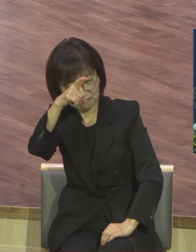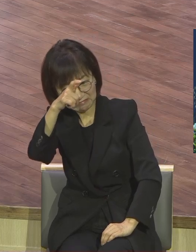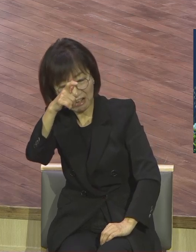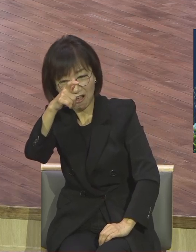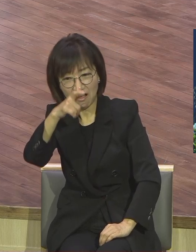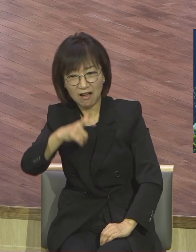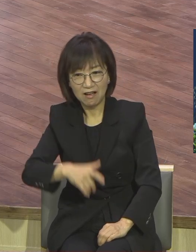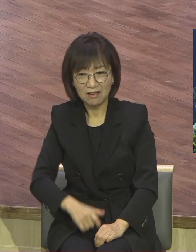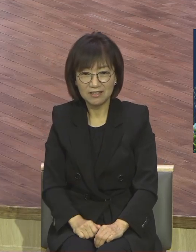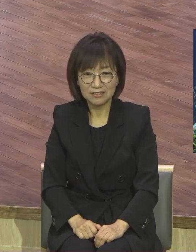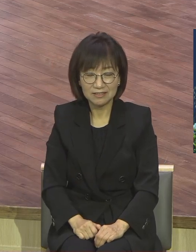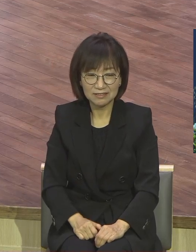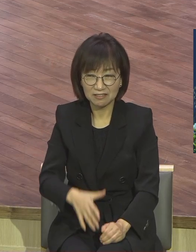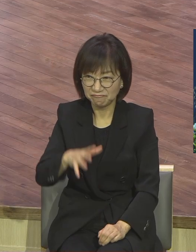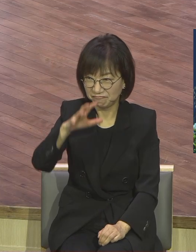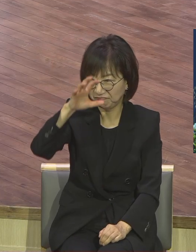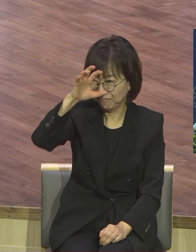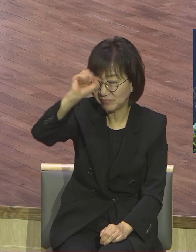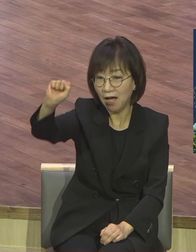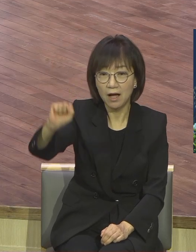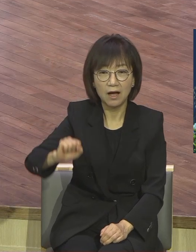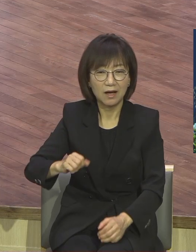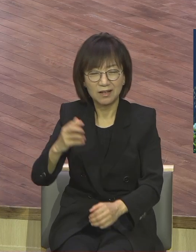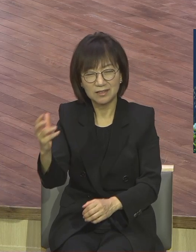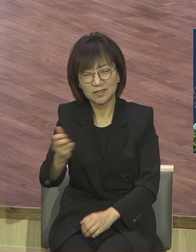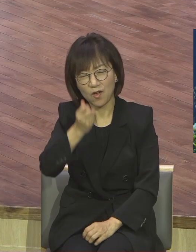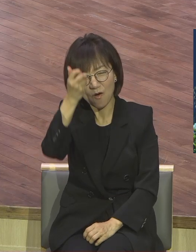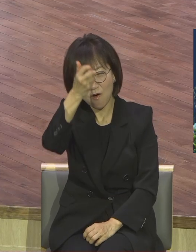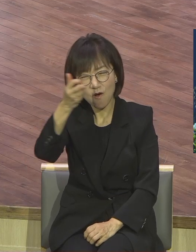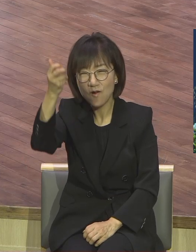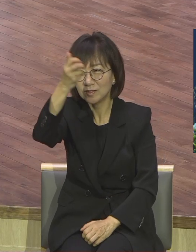그 사람은 성인 사람 아니?